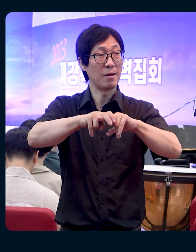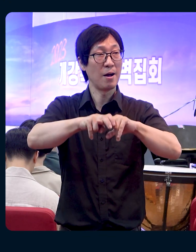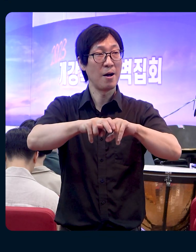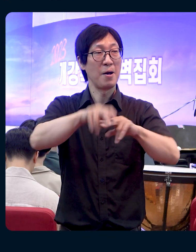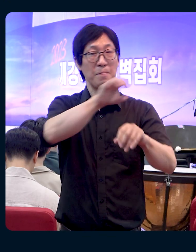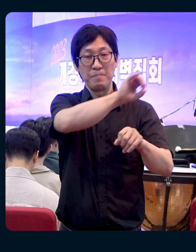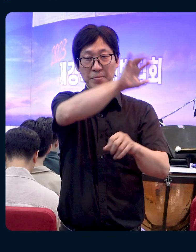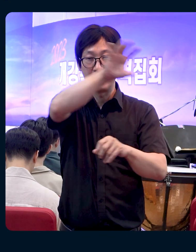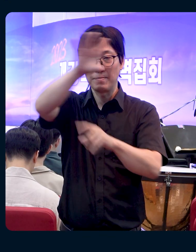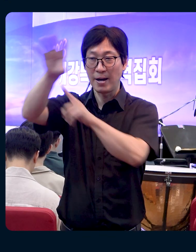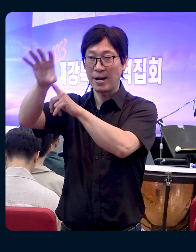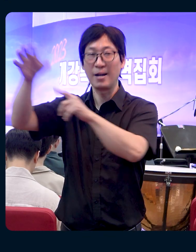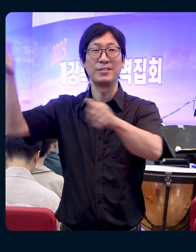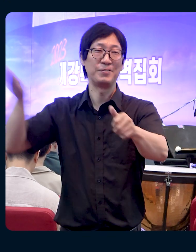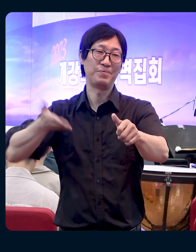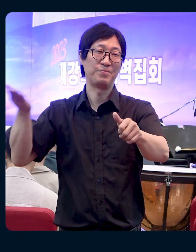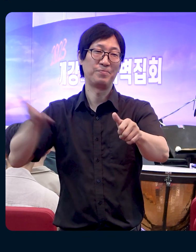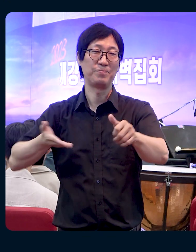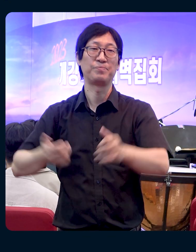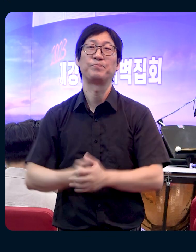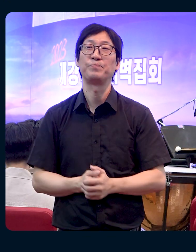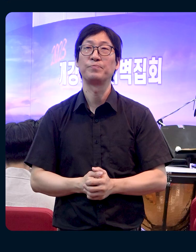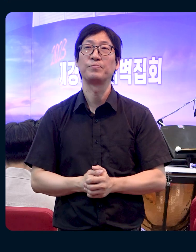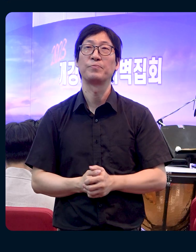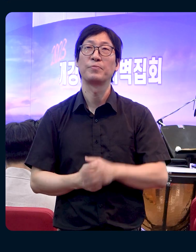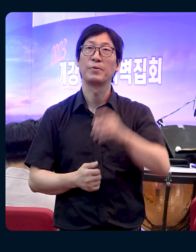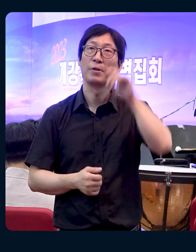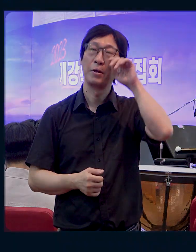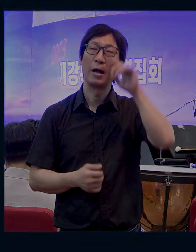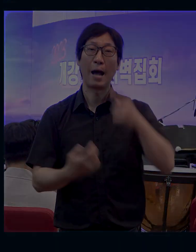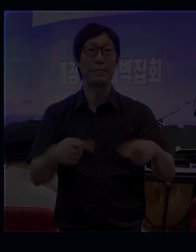자리에서 빛을 발하십시오. 자, 우리 한번 같이 기도하겠습니다.